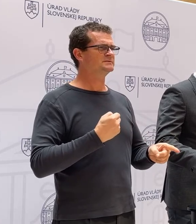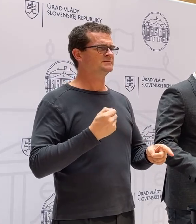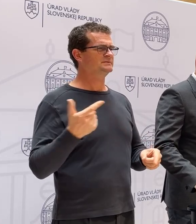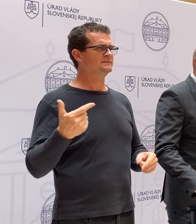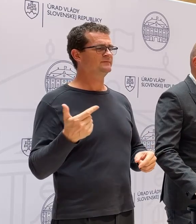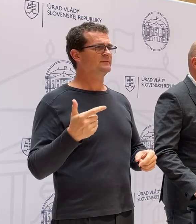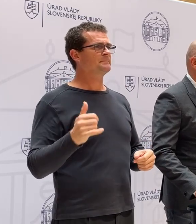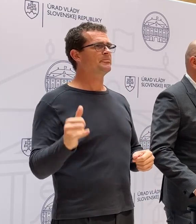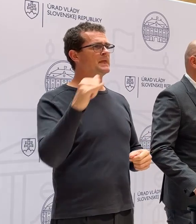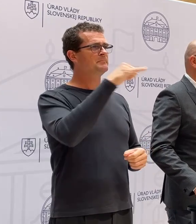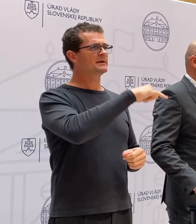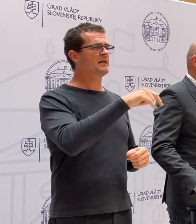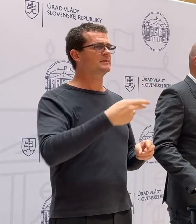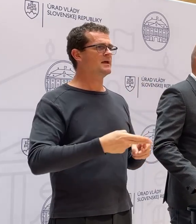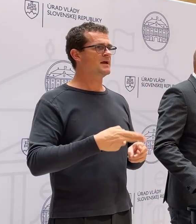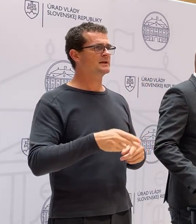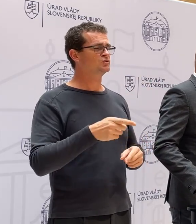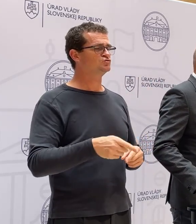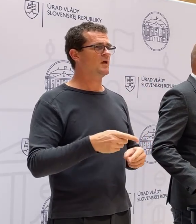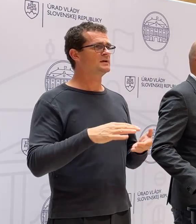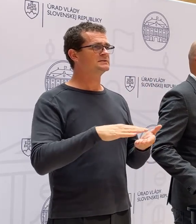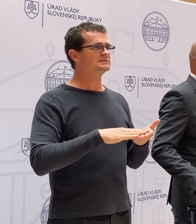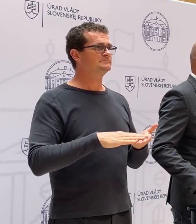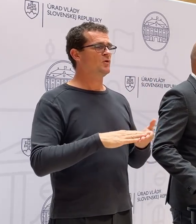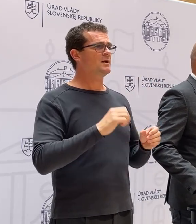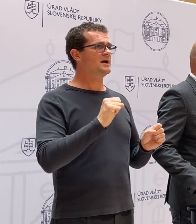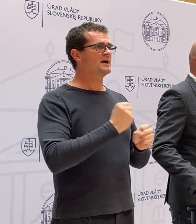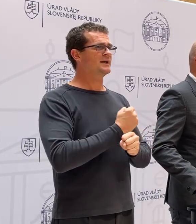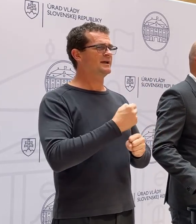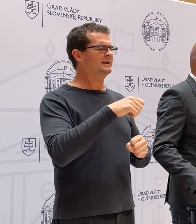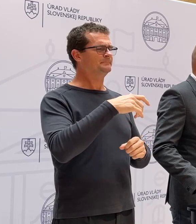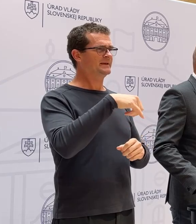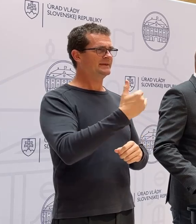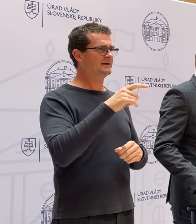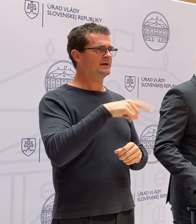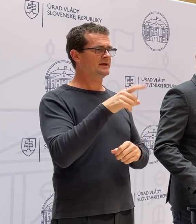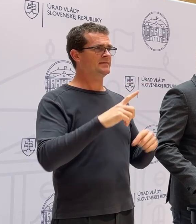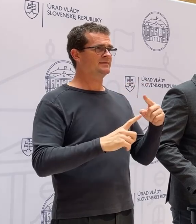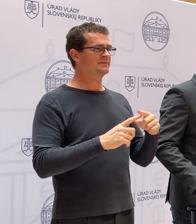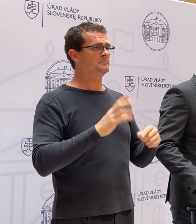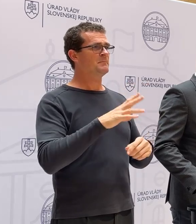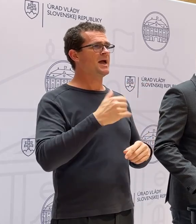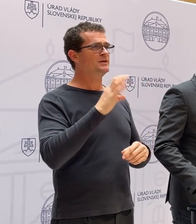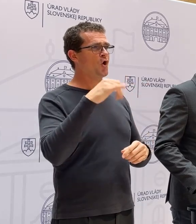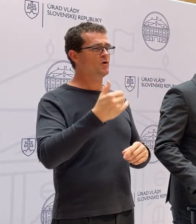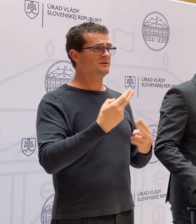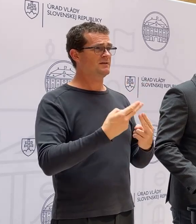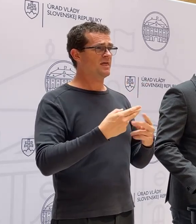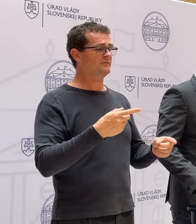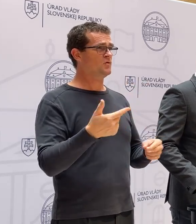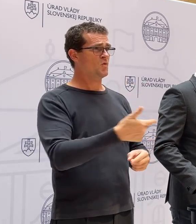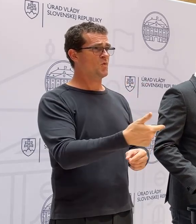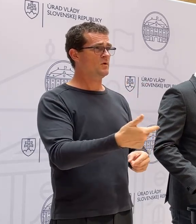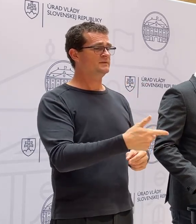ten prelet Geisenovcov riešila spoločnosť GNT, preto lebo oni vlastnia televíziu JOJ a s tou televíziou